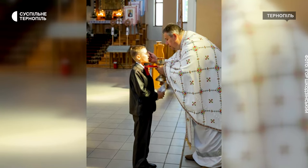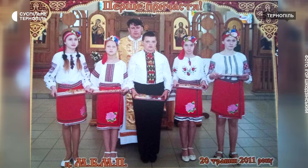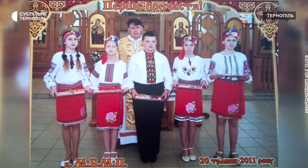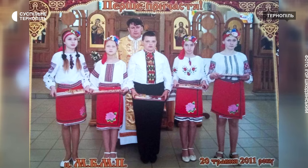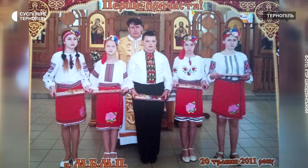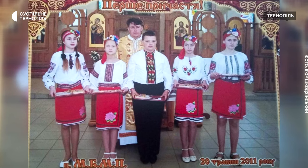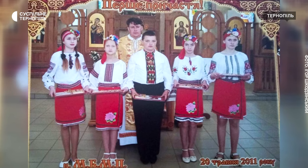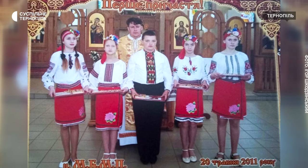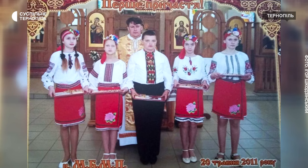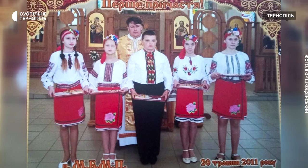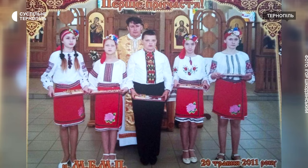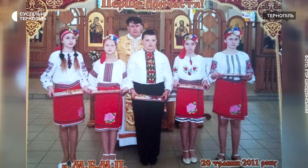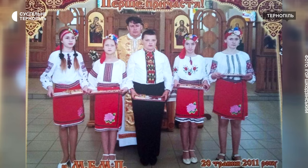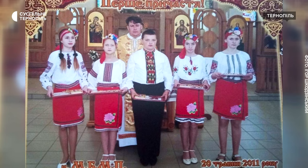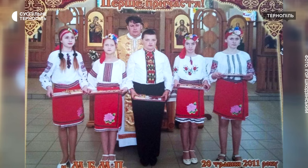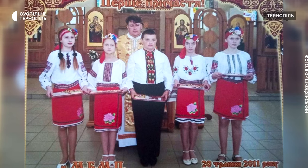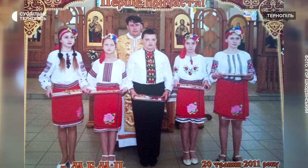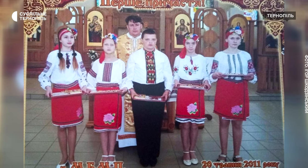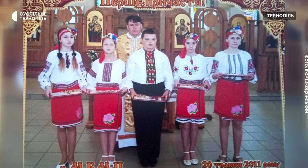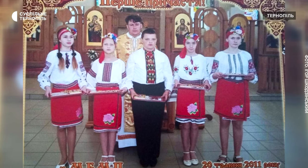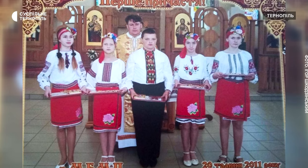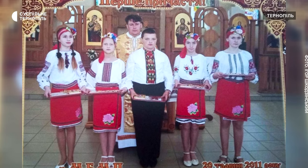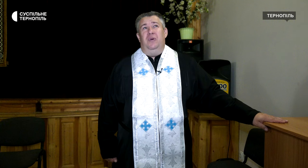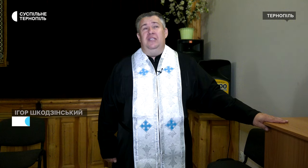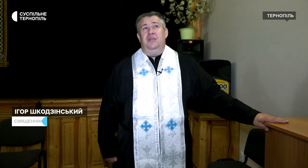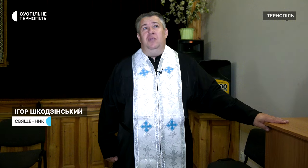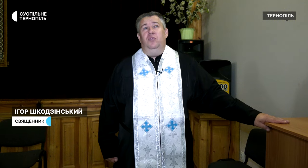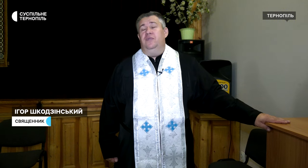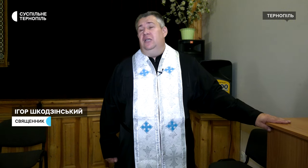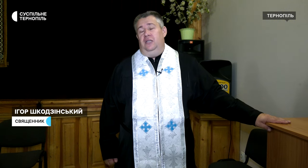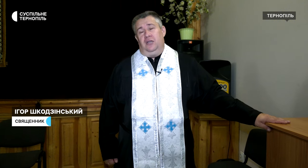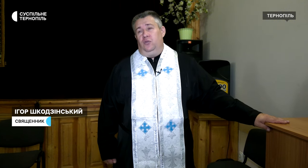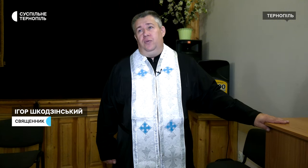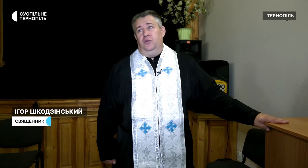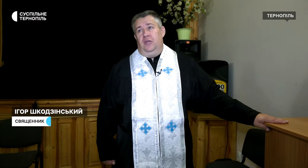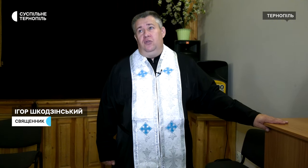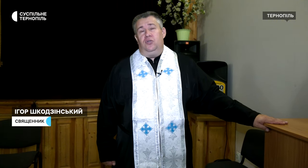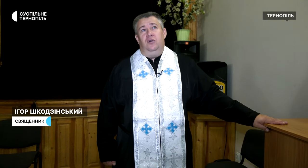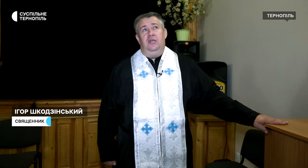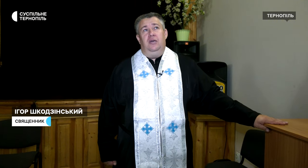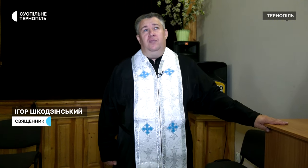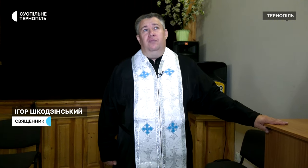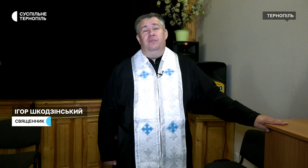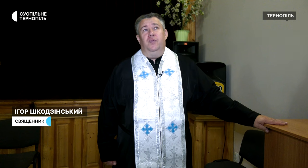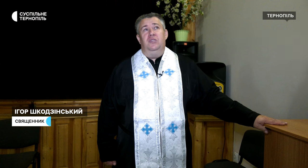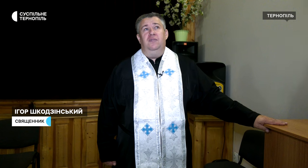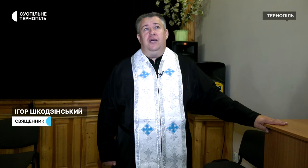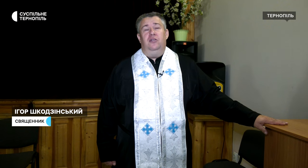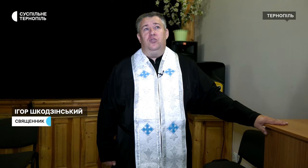за 16 років підготував більше 100 дітей. Перед цим не було взагалі ніякого такого приготування в тій школі. Я попросив директора школи,